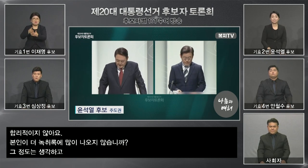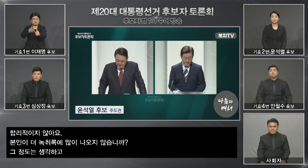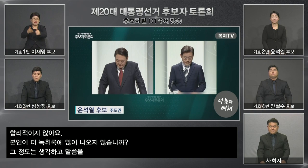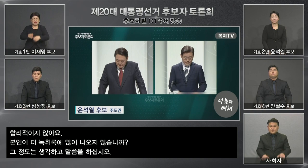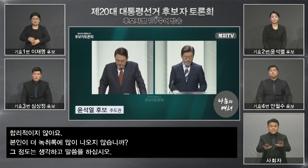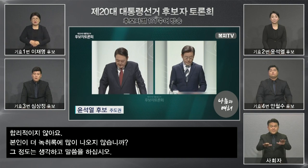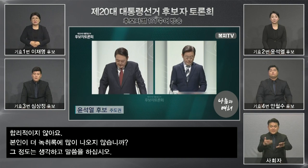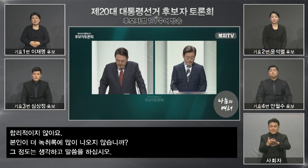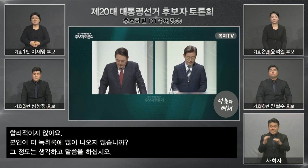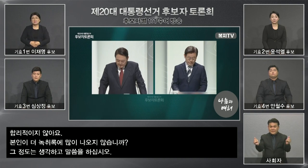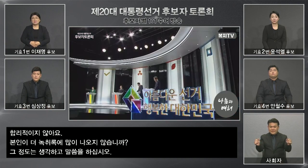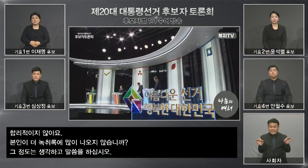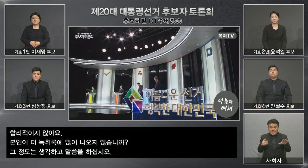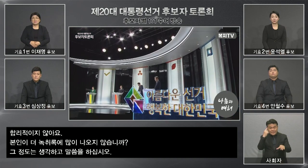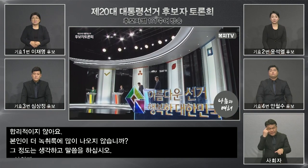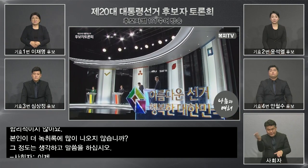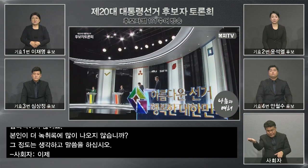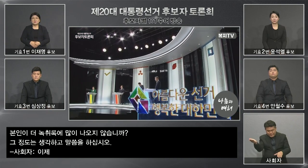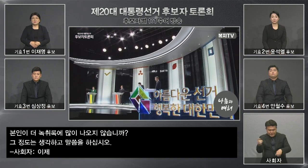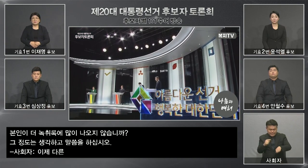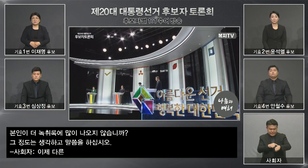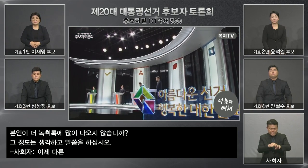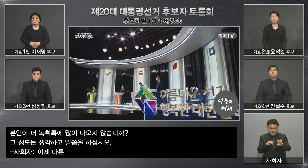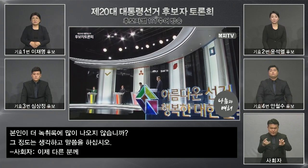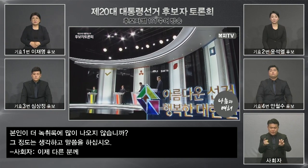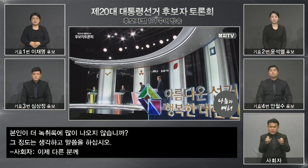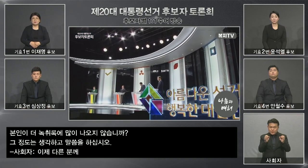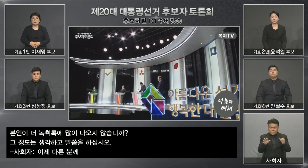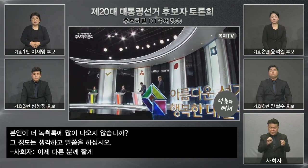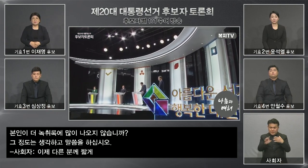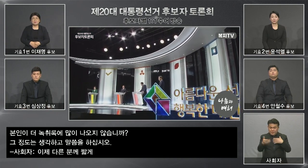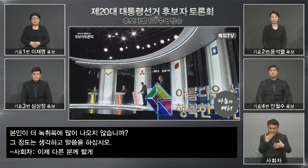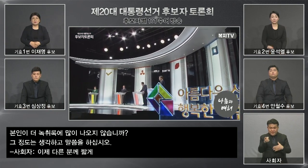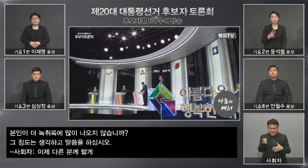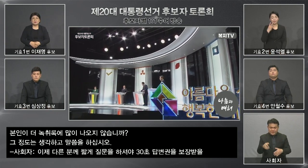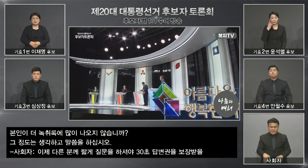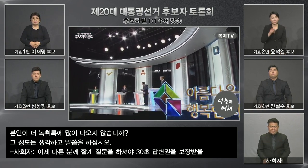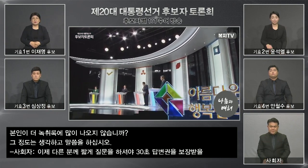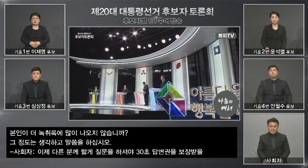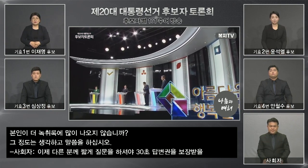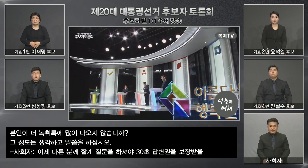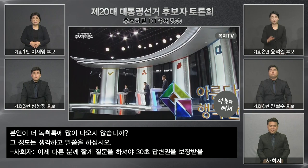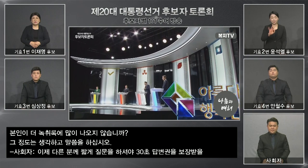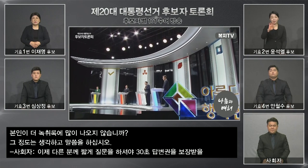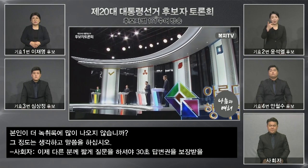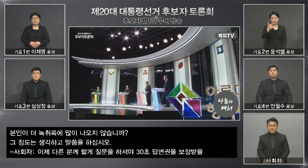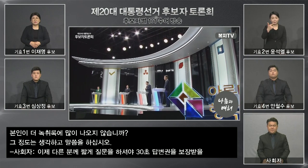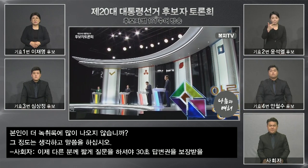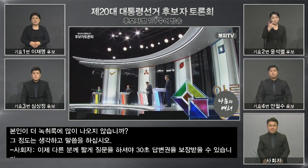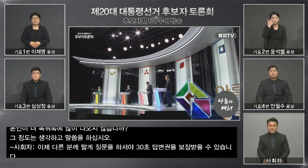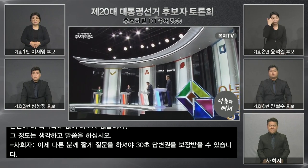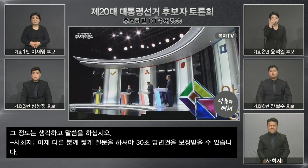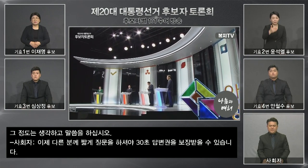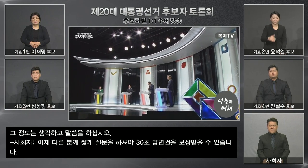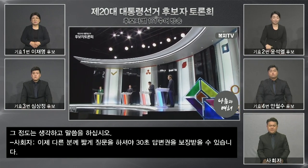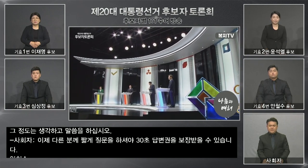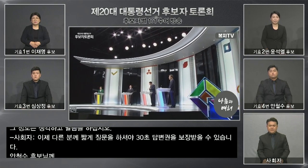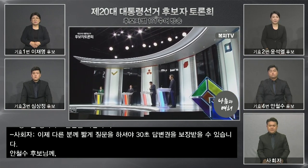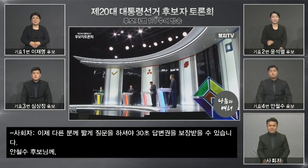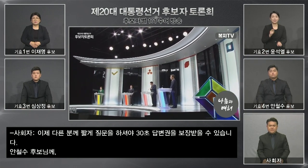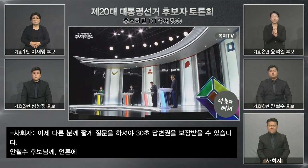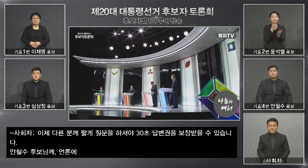이제 다른 분께 짧게 질문을 하셔야 30초 답변권을 보장할 수 있습니다. 안철수 후보님께 언론에 많이 나온 거니까요.